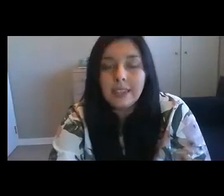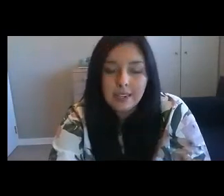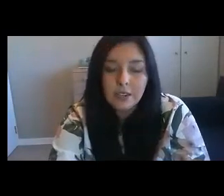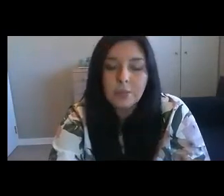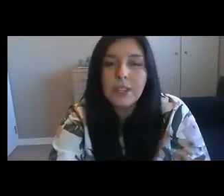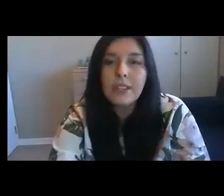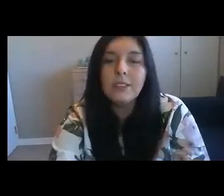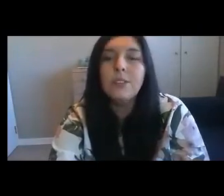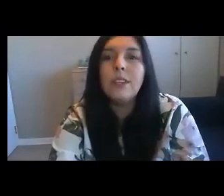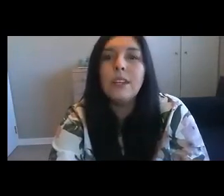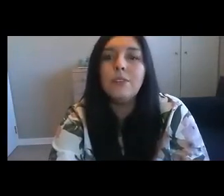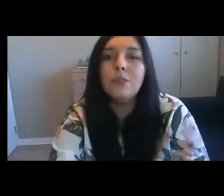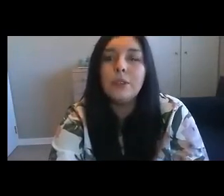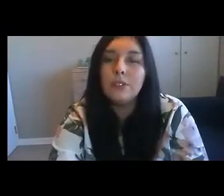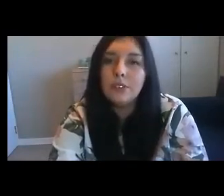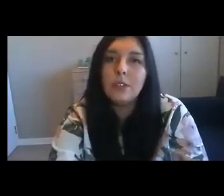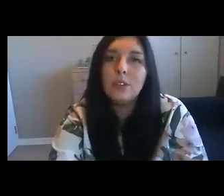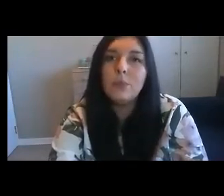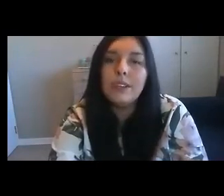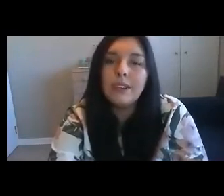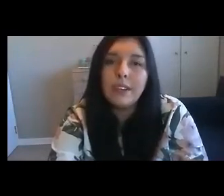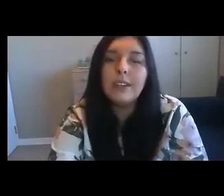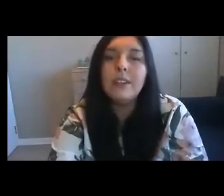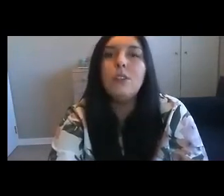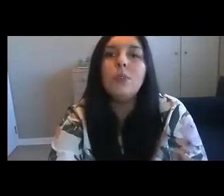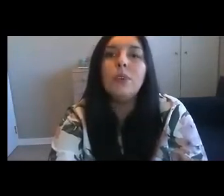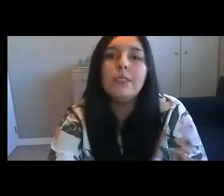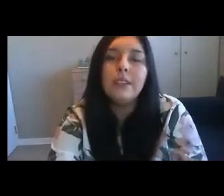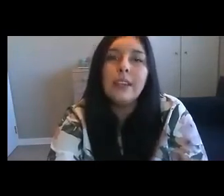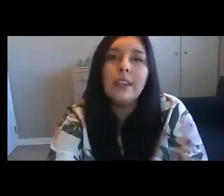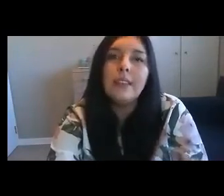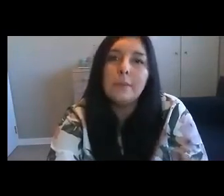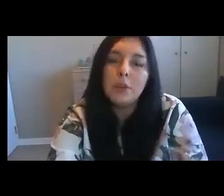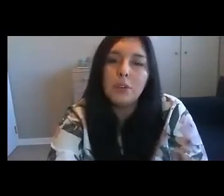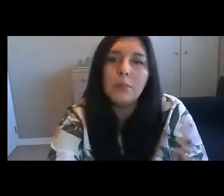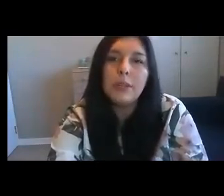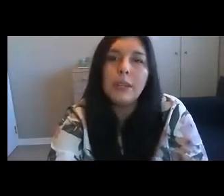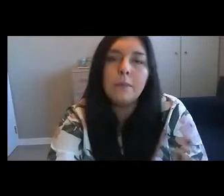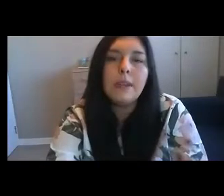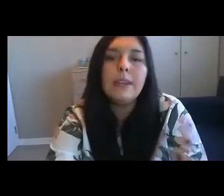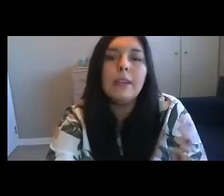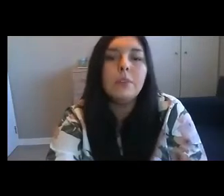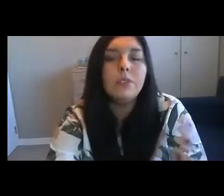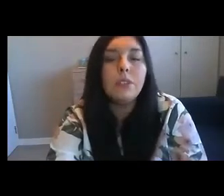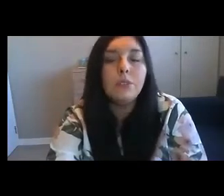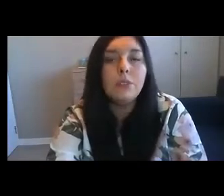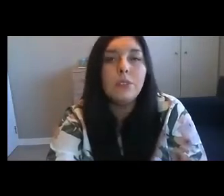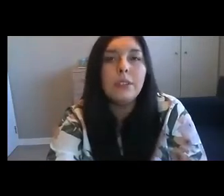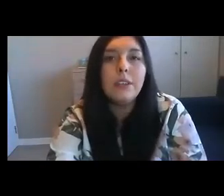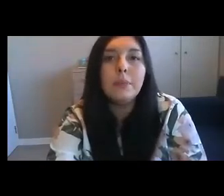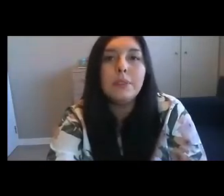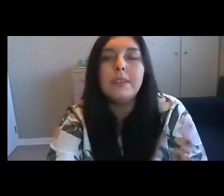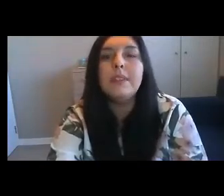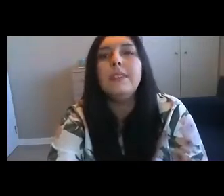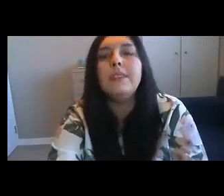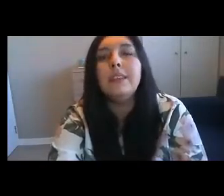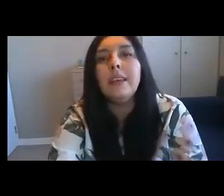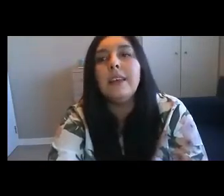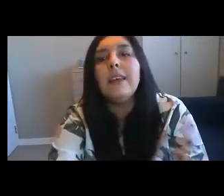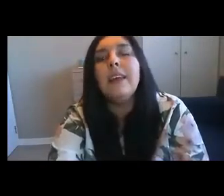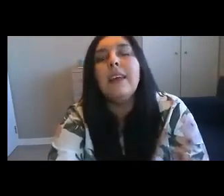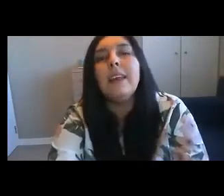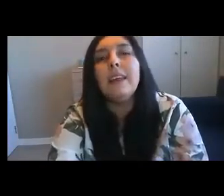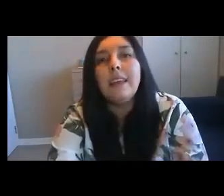Sensibilizar a la comunidad sobre la información de cómo trabajar, cómo hacer de la mejor manera para que la persona en situación de discapacidad se